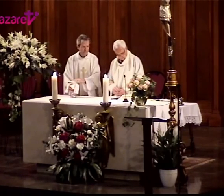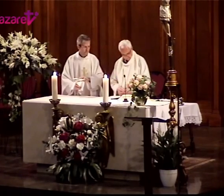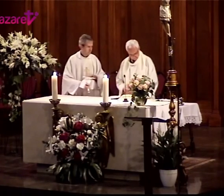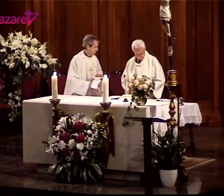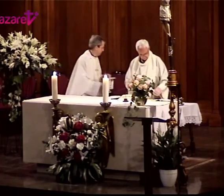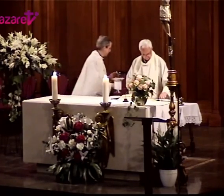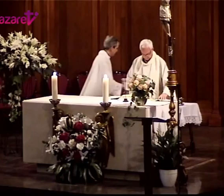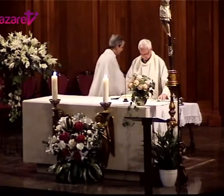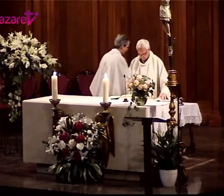Padre.